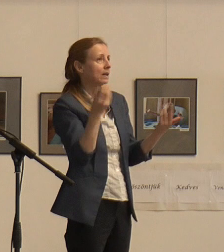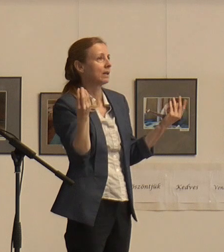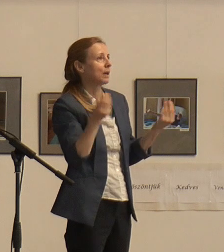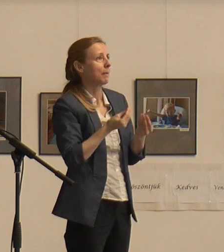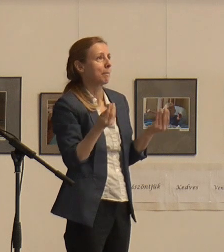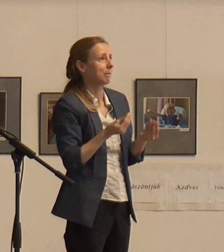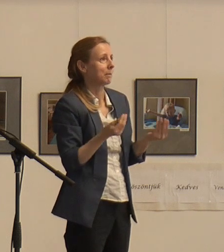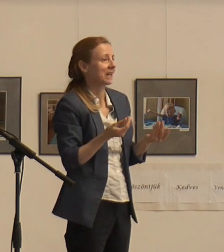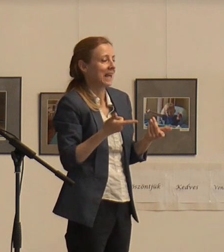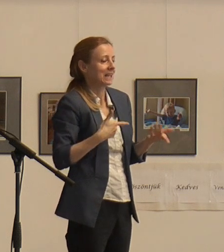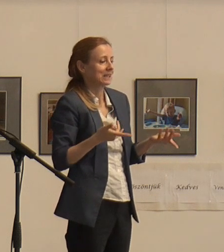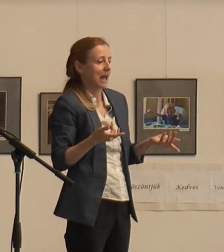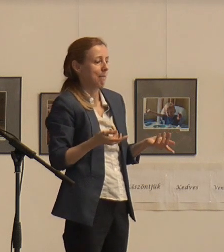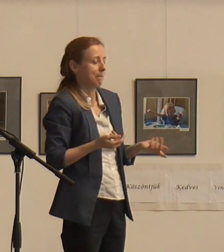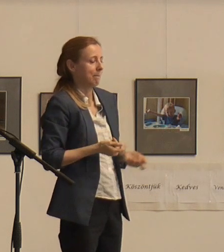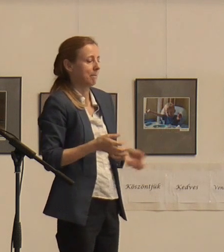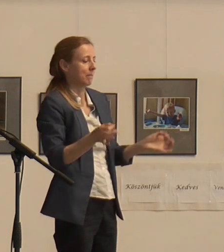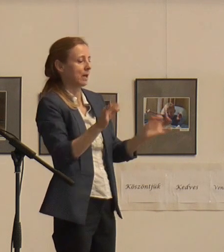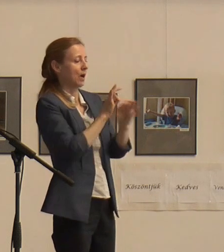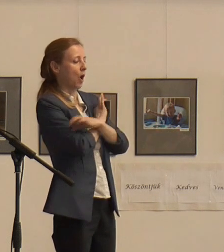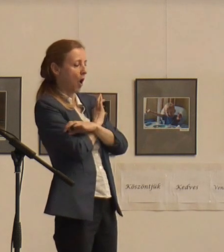Miért nem harag